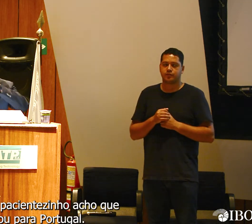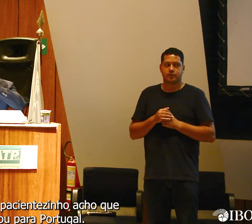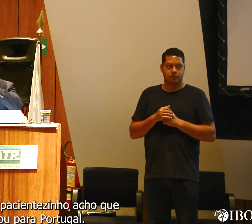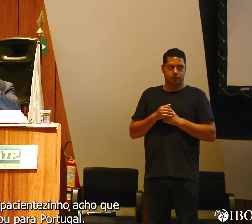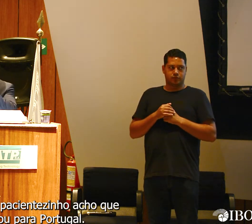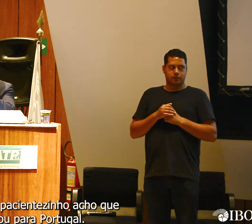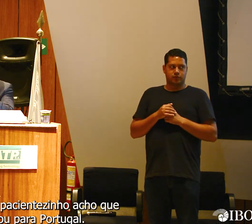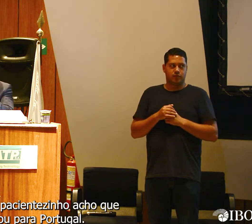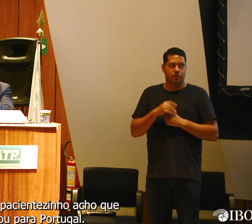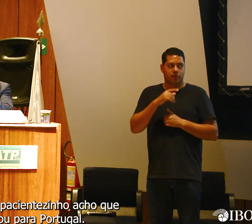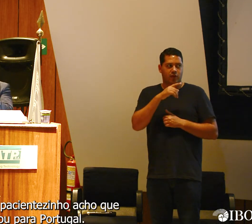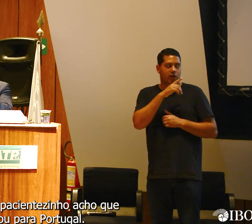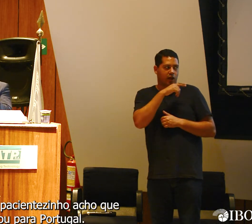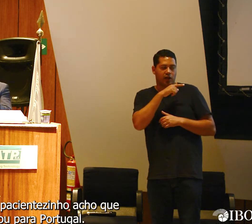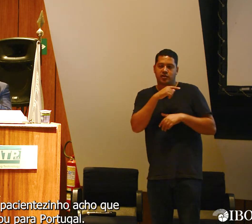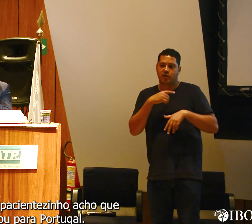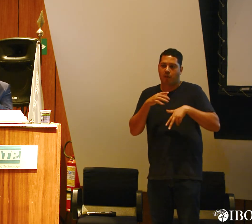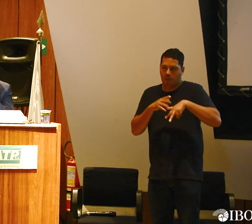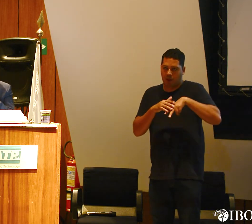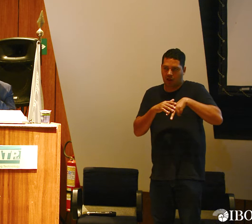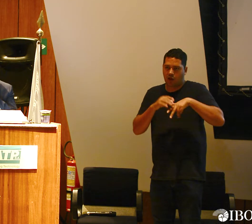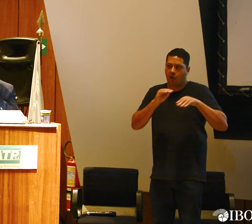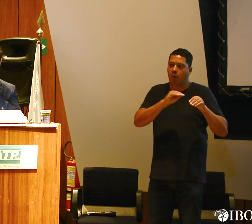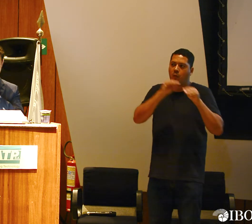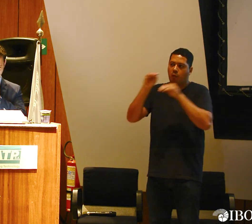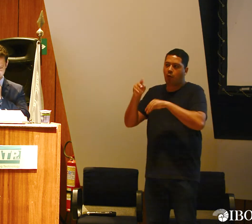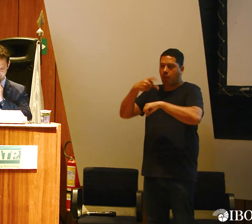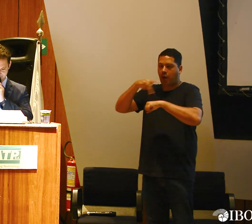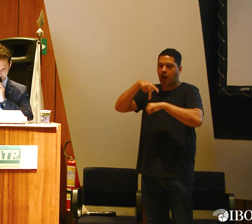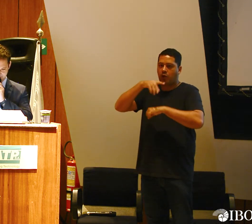Esse nosso pacientezinho acho que mudou para Portugal.